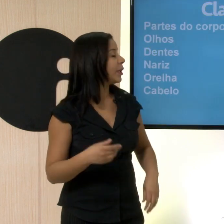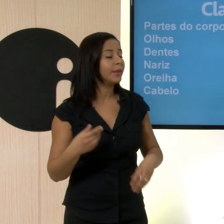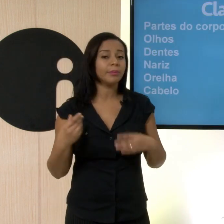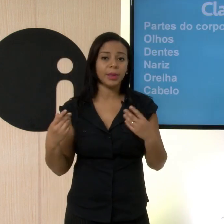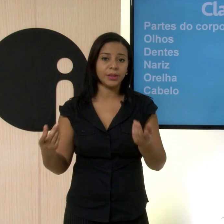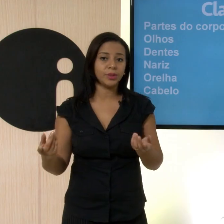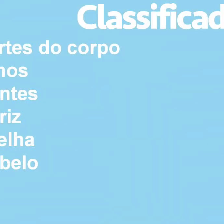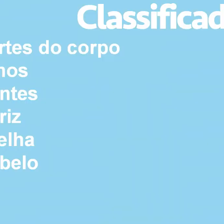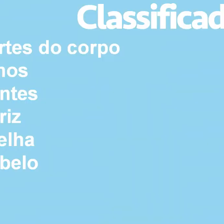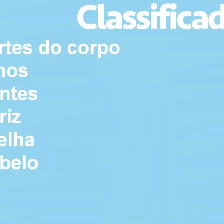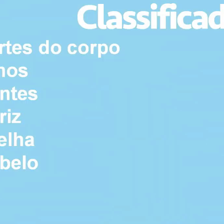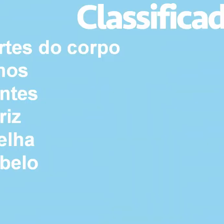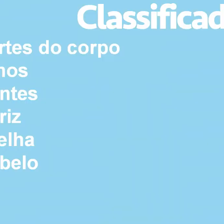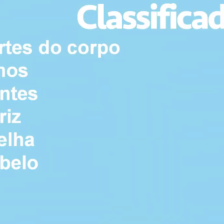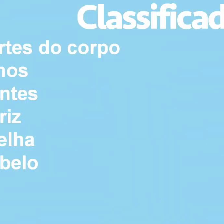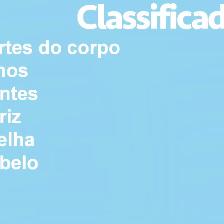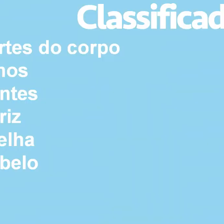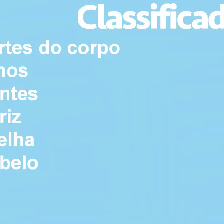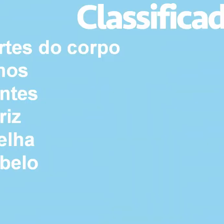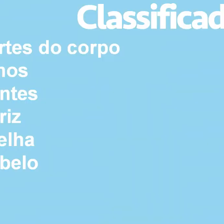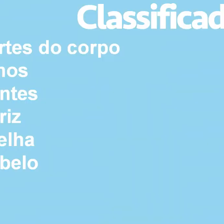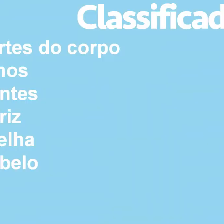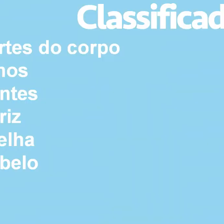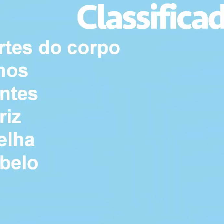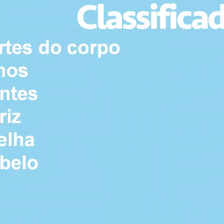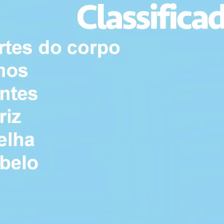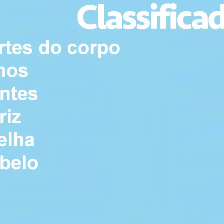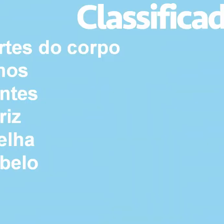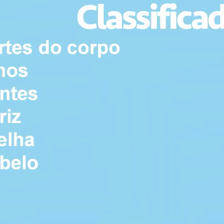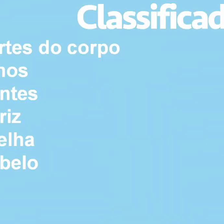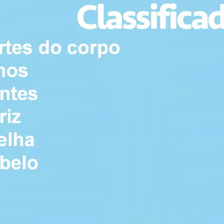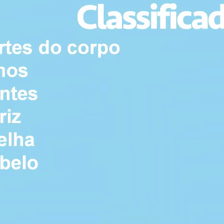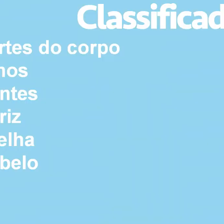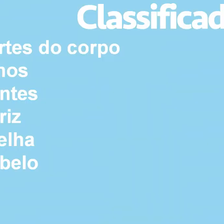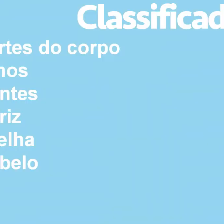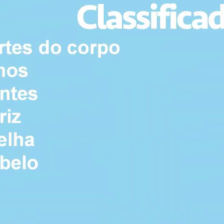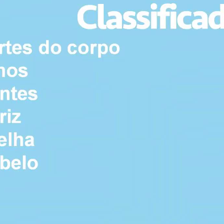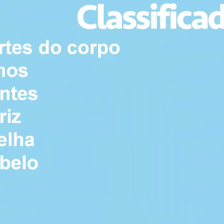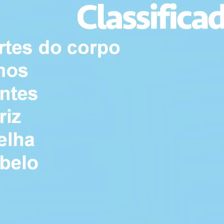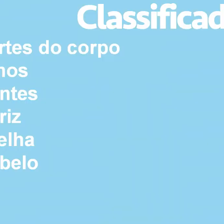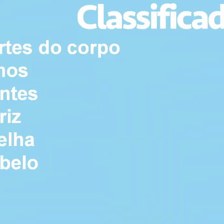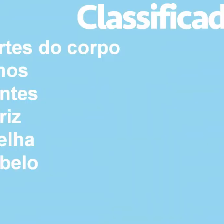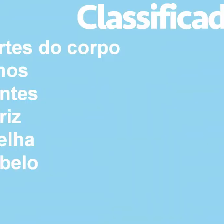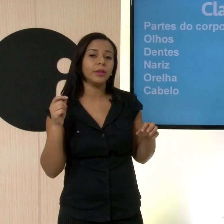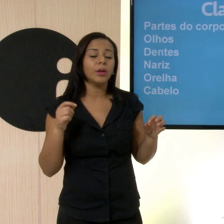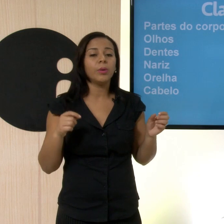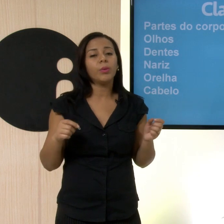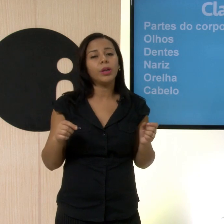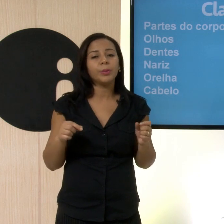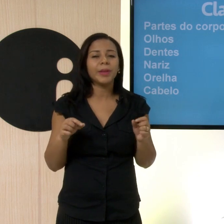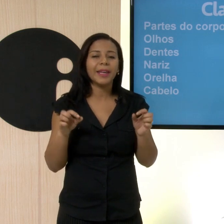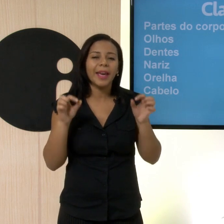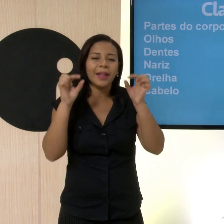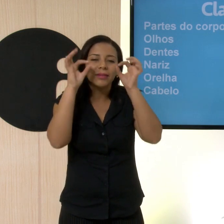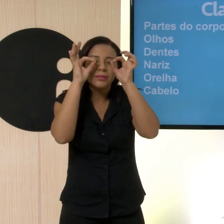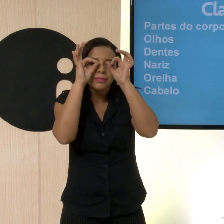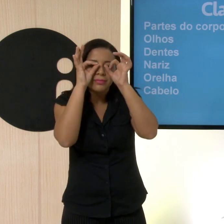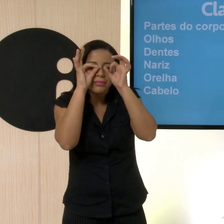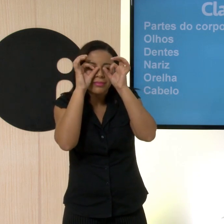Também partes do corpo. Por exemplo, eu vou falar do olho da pessoa. Ela tem um olho pequeno,